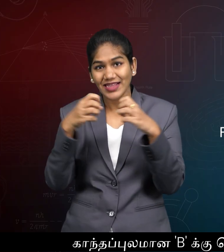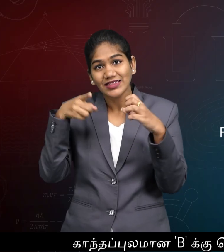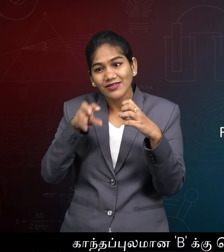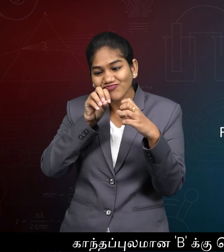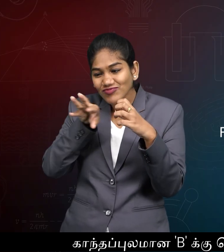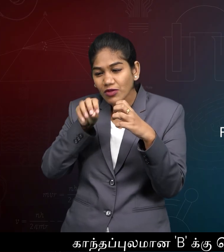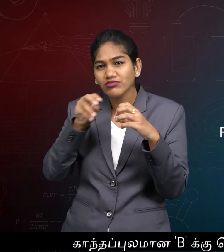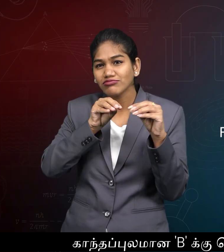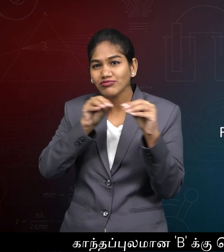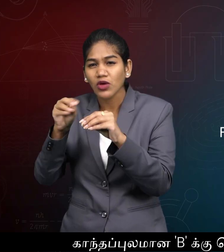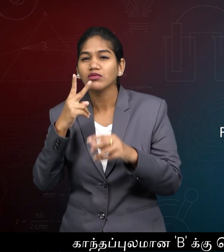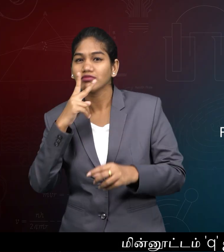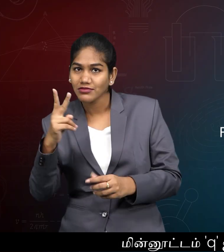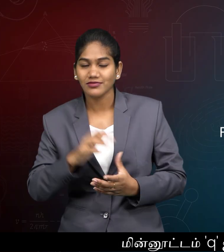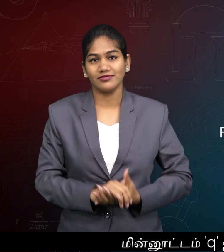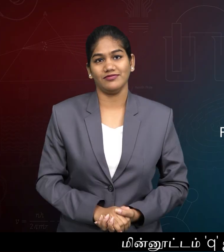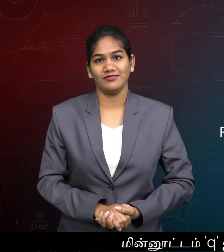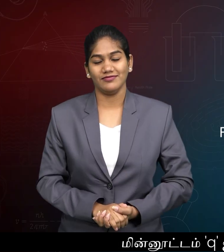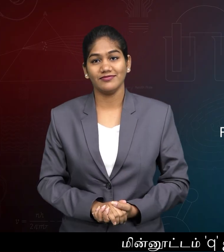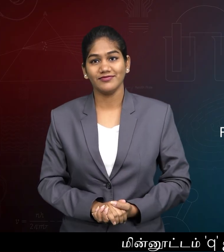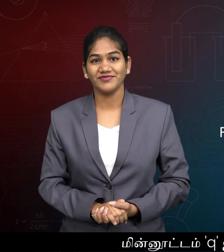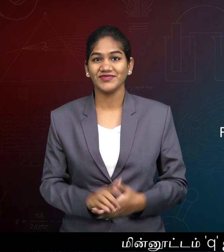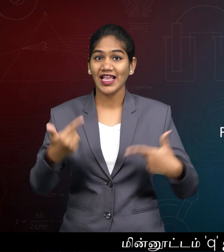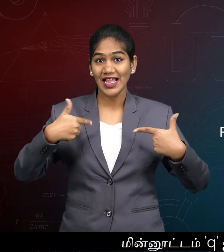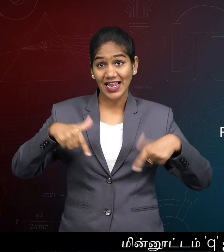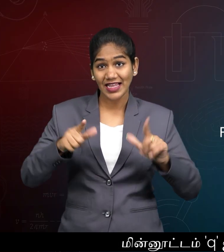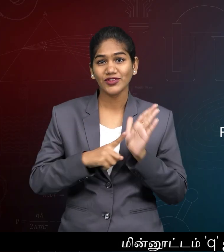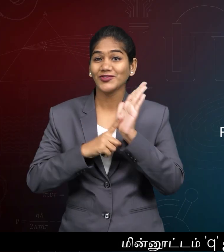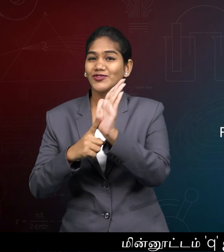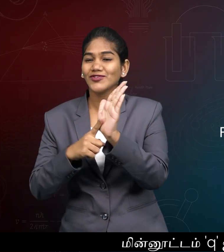v வேகத்துடன் நகரும் மின்னூட்டம் Qவை கருத்தில் கொள்வோம்.